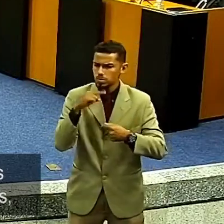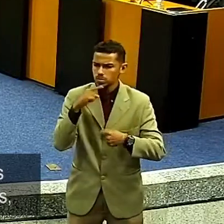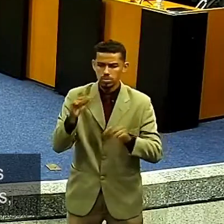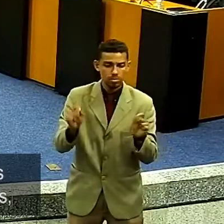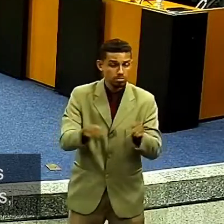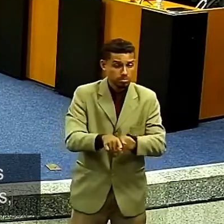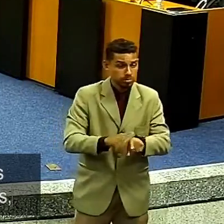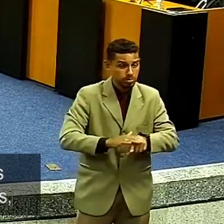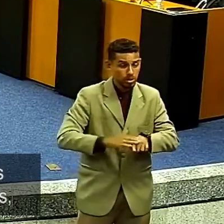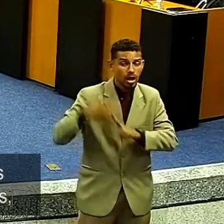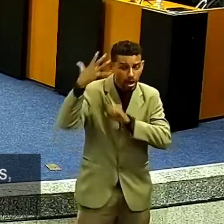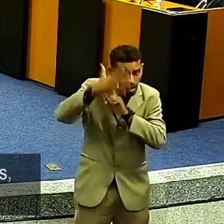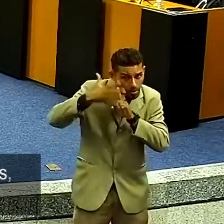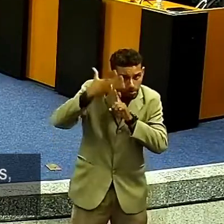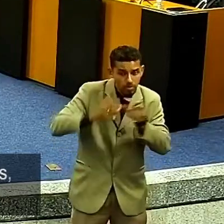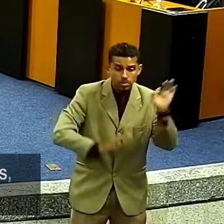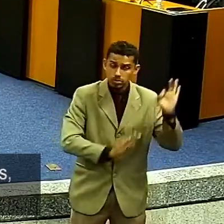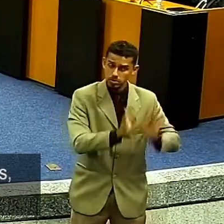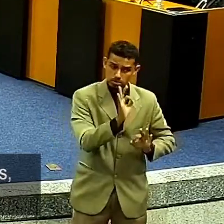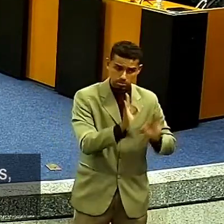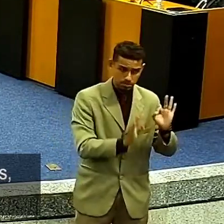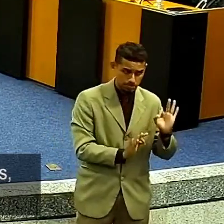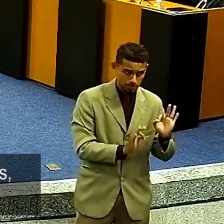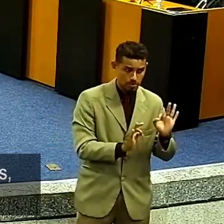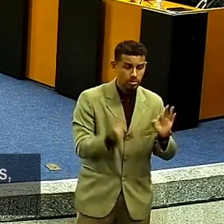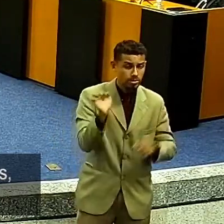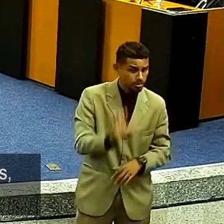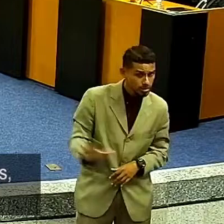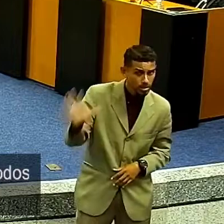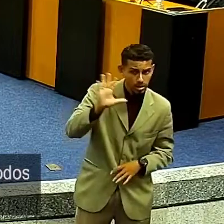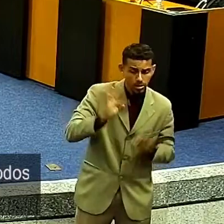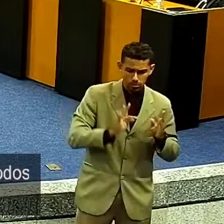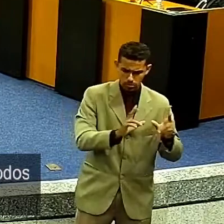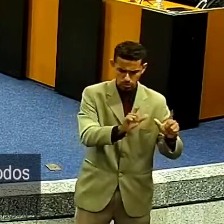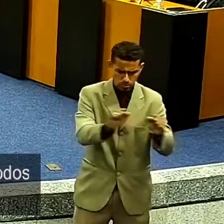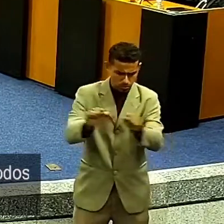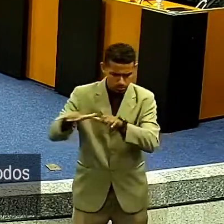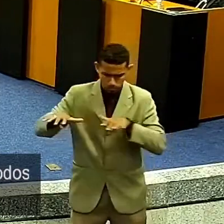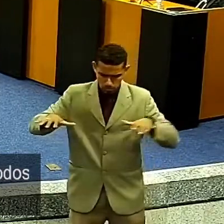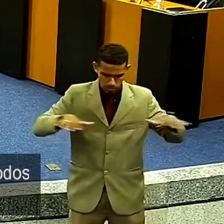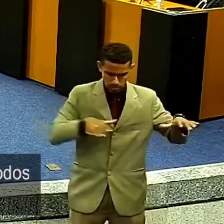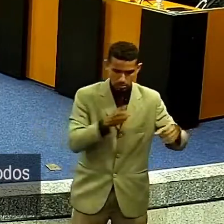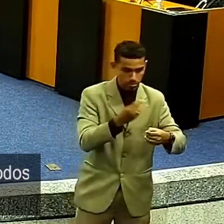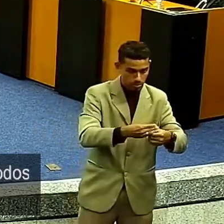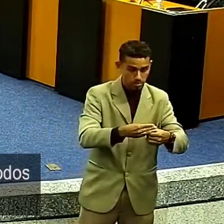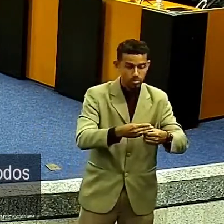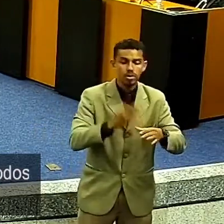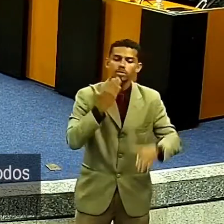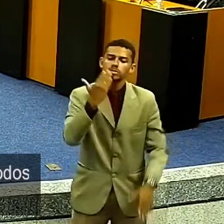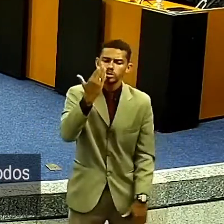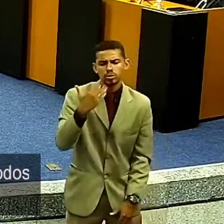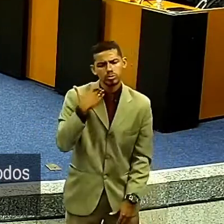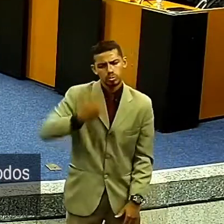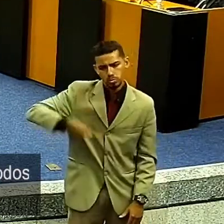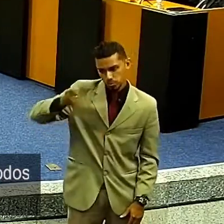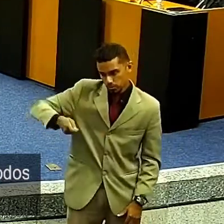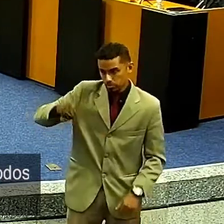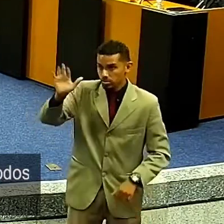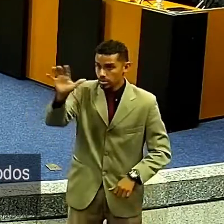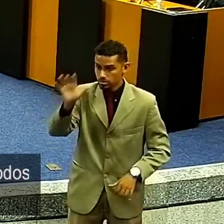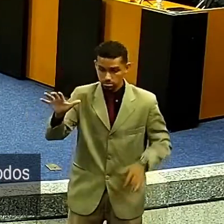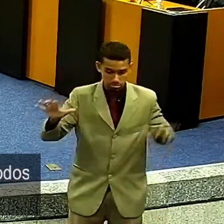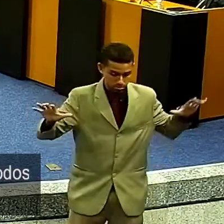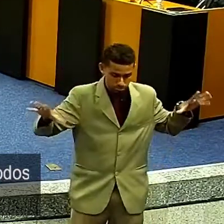fazermos essas audiências de maneira geral em todos os município Mas pediremos aos juízes de cada zona